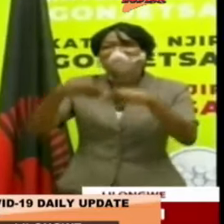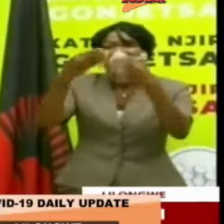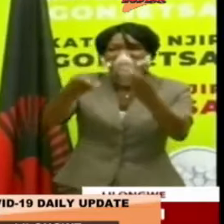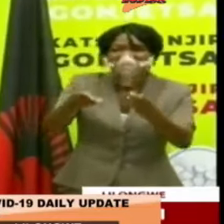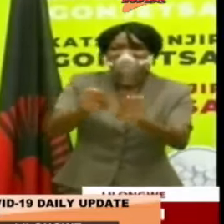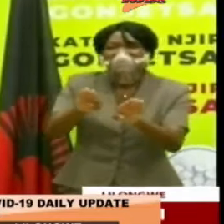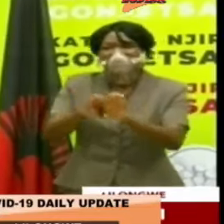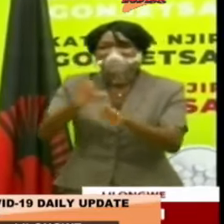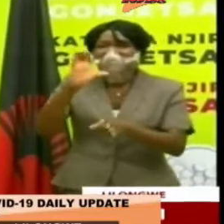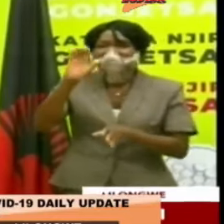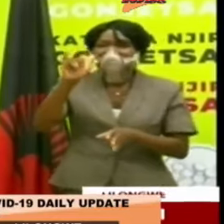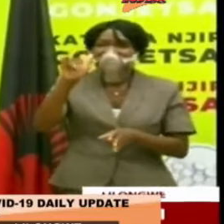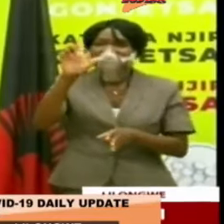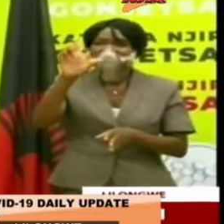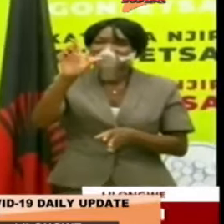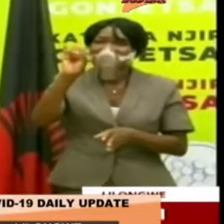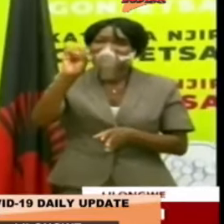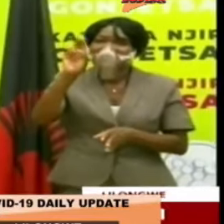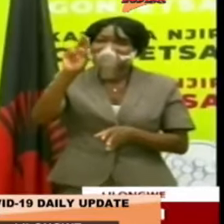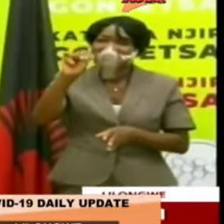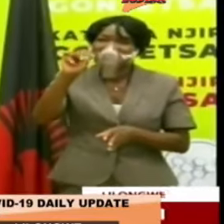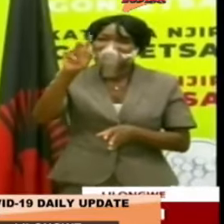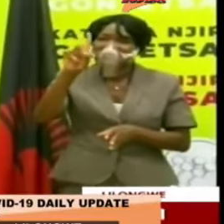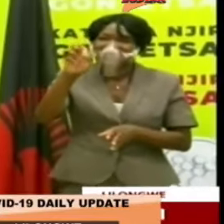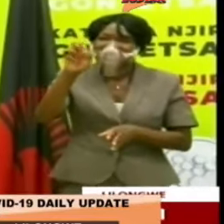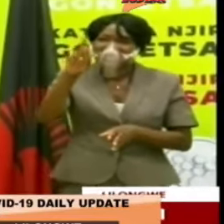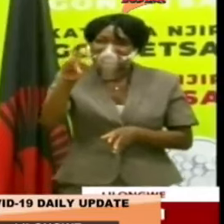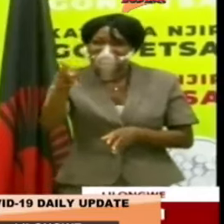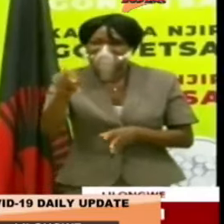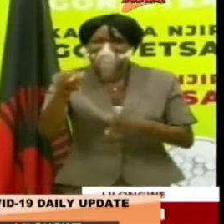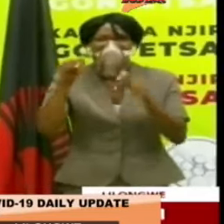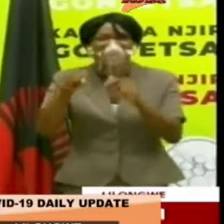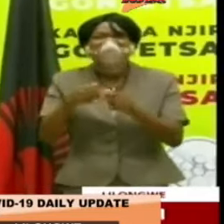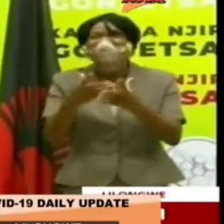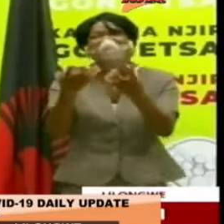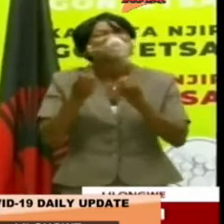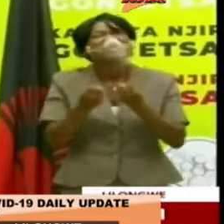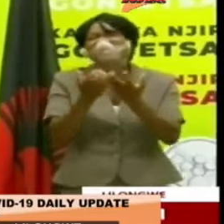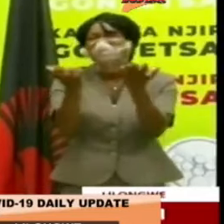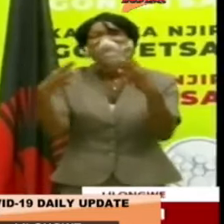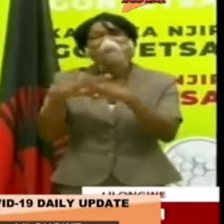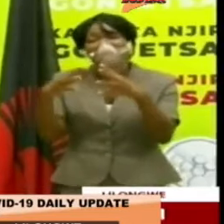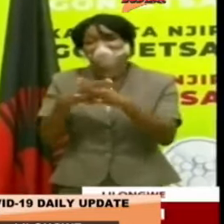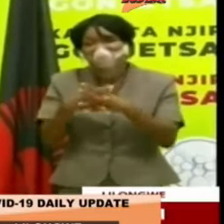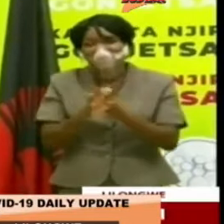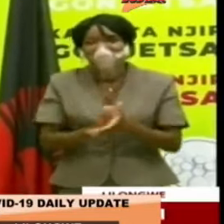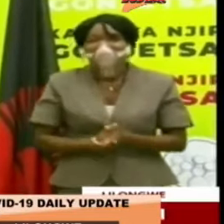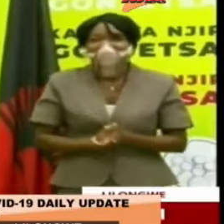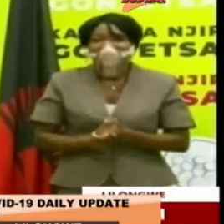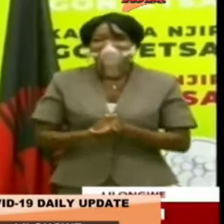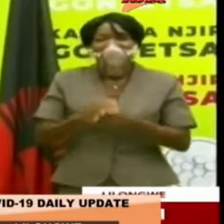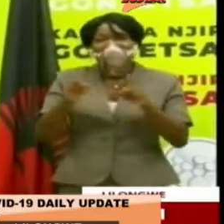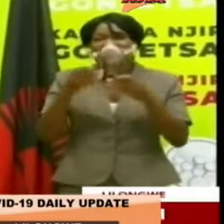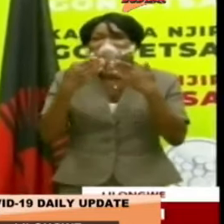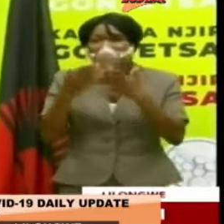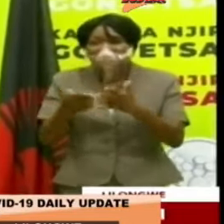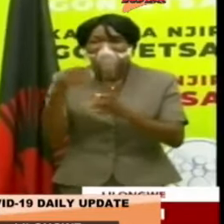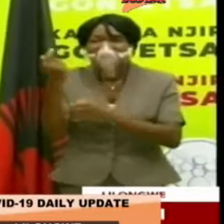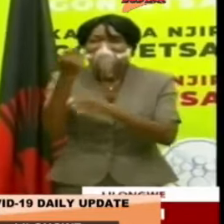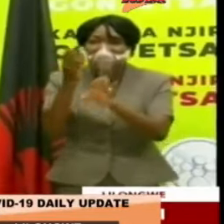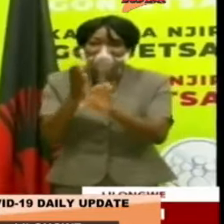komanso ndiyamike kwambiri amalawi ena osiyanasiyana pali private citizens